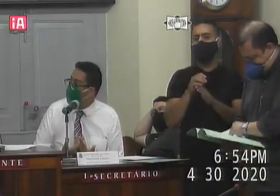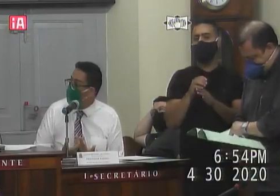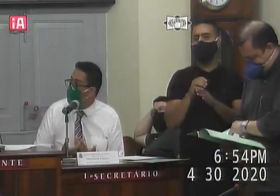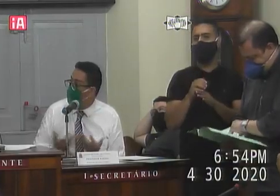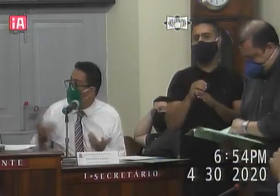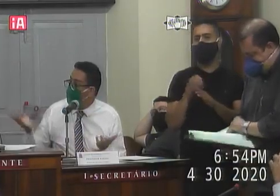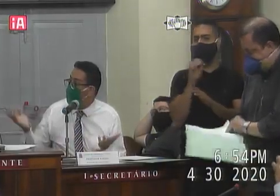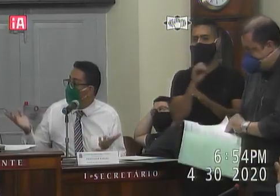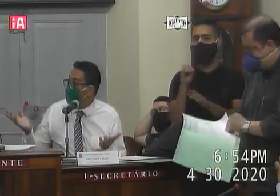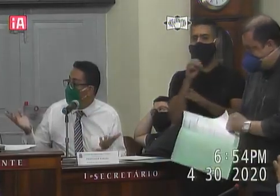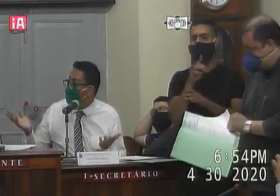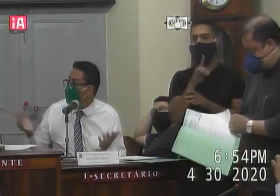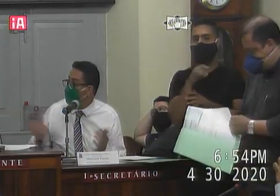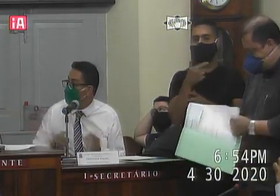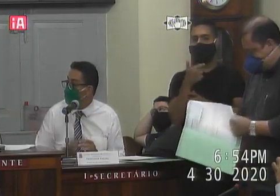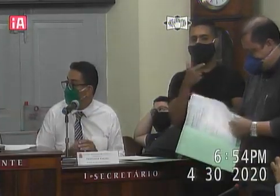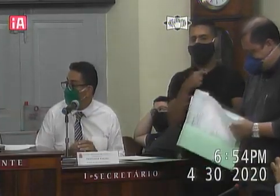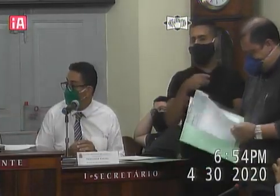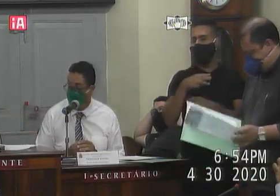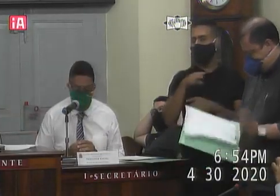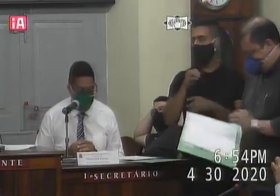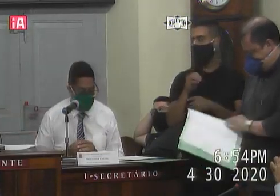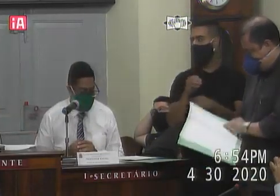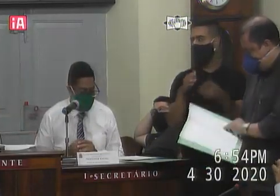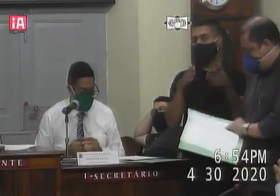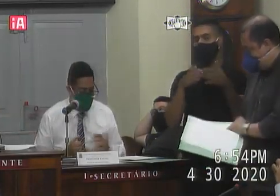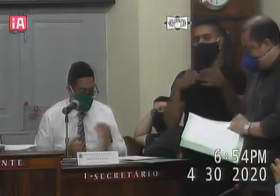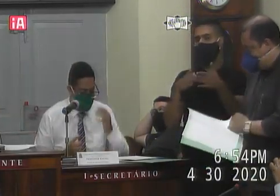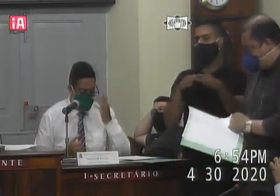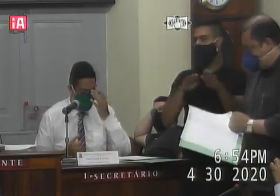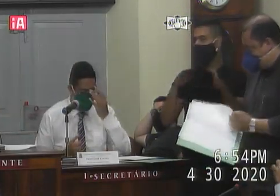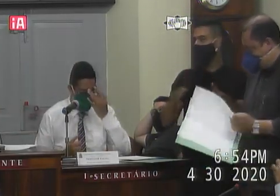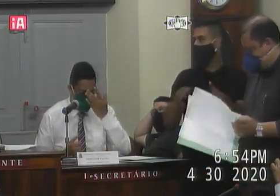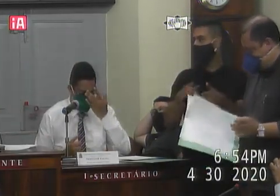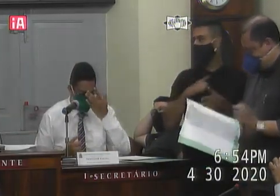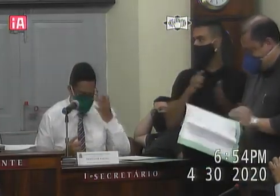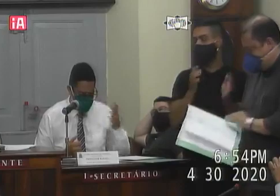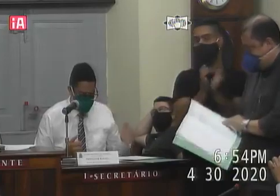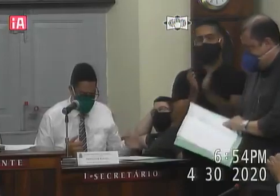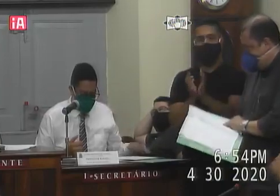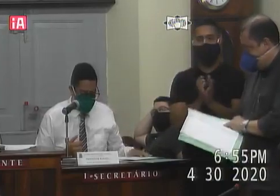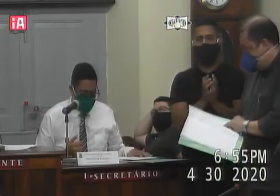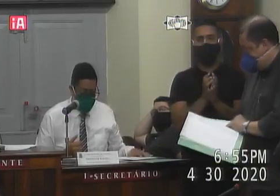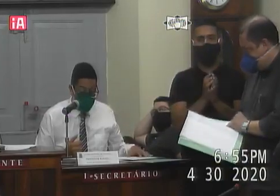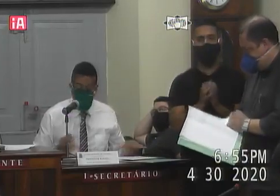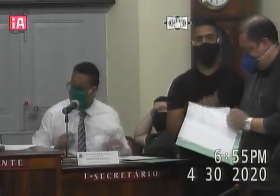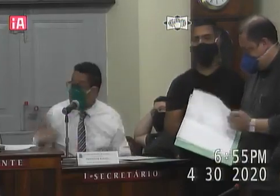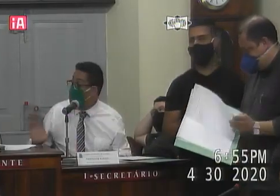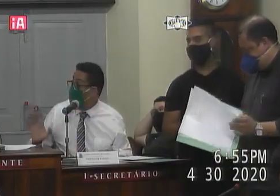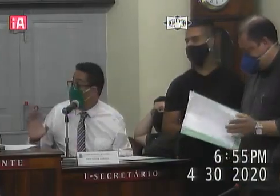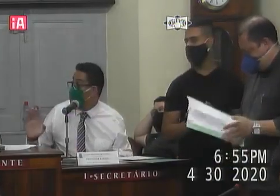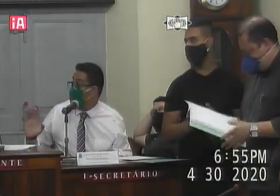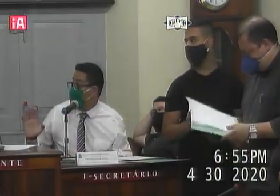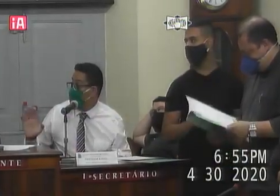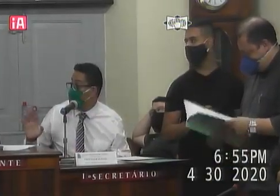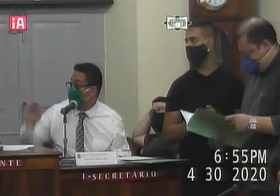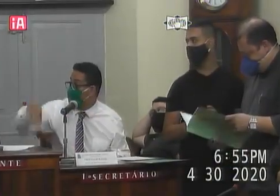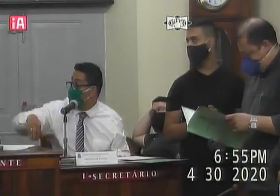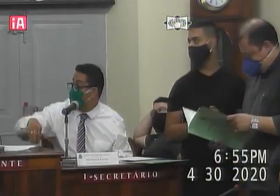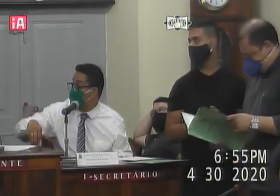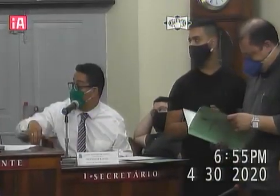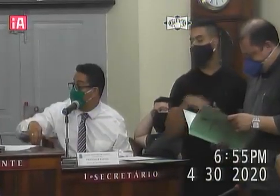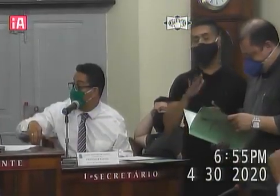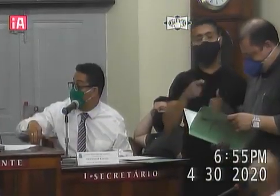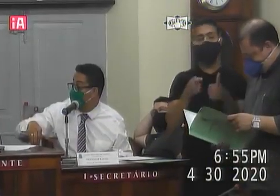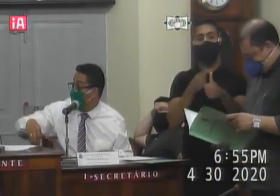dia 12 de maio, acaba se perdendo. Peço assessoria da mesa para entrar em comissão com as comissões. Não, já tem um parecer, presidente, já está